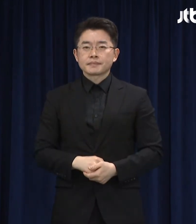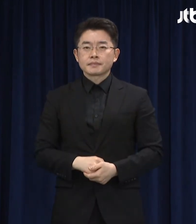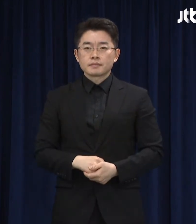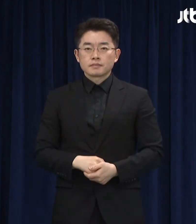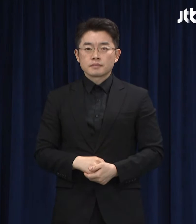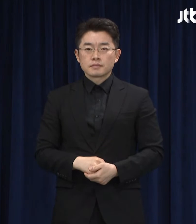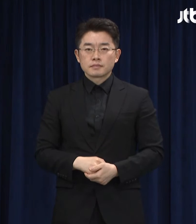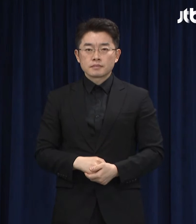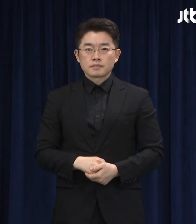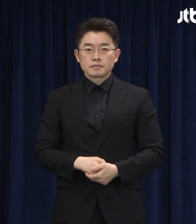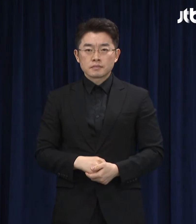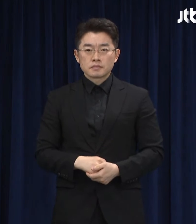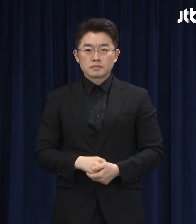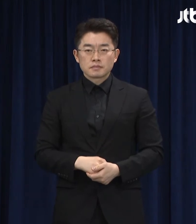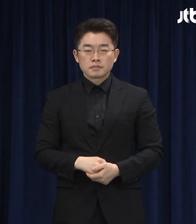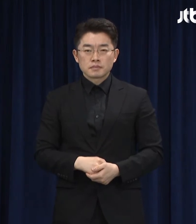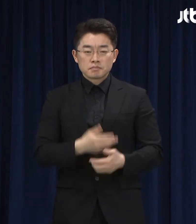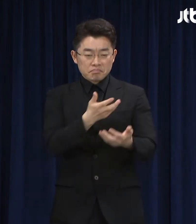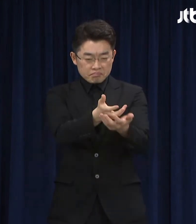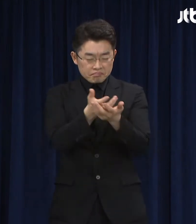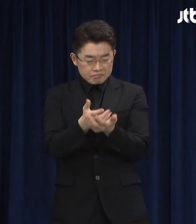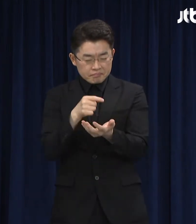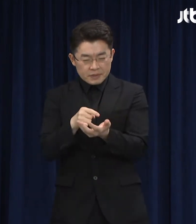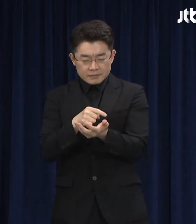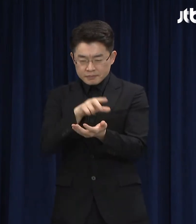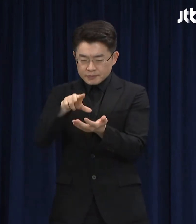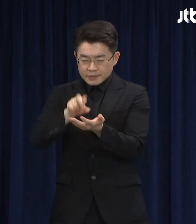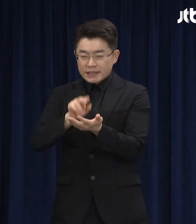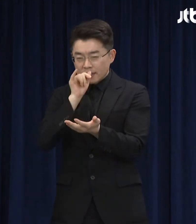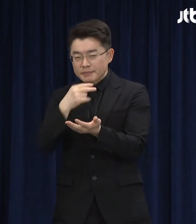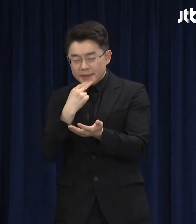데이터의 신뢰도를 최종적으로 확인할 예정입니다.